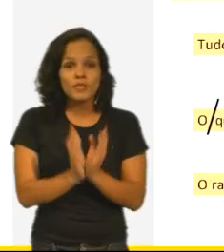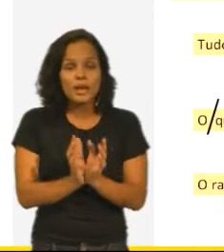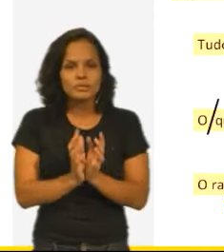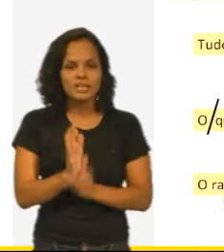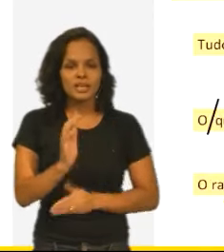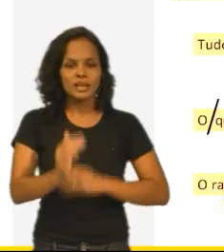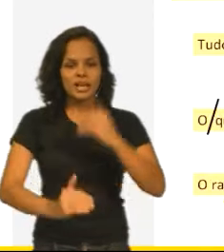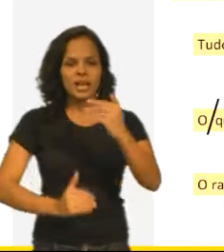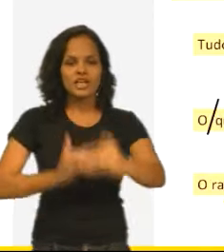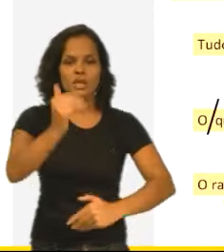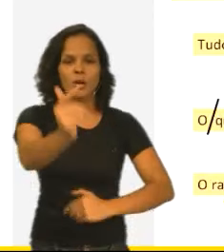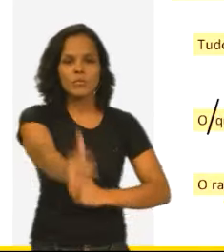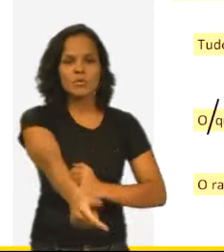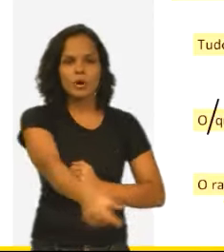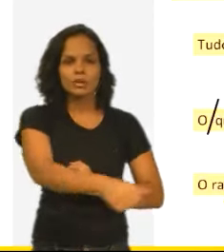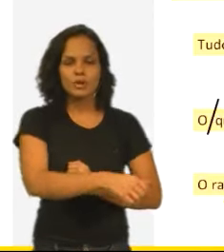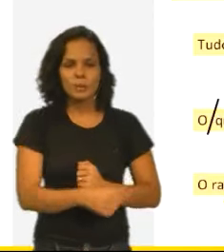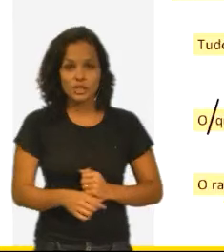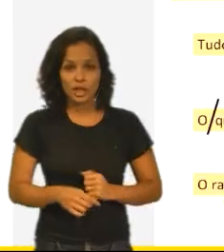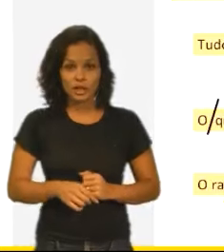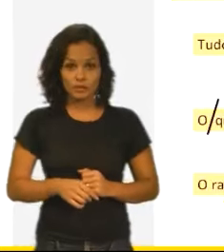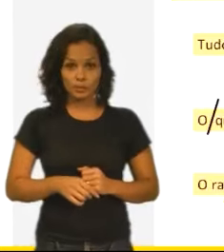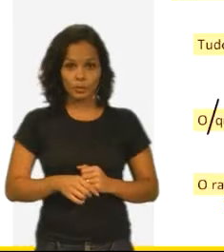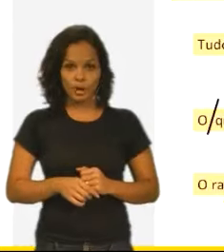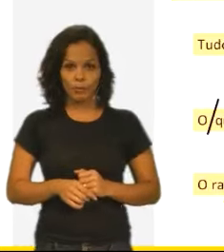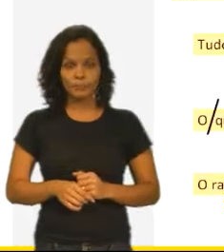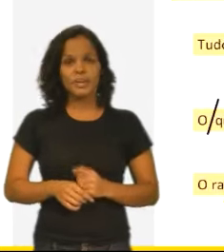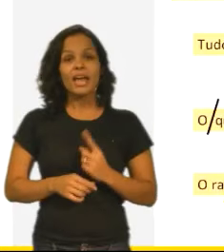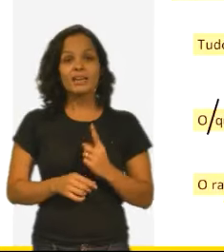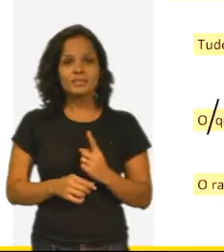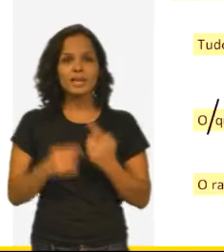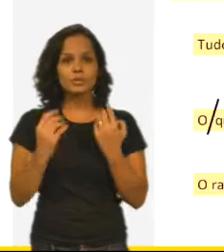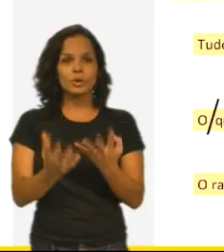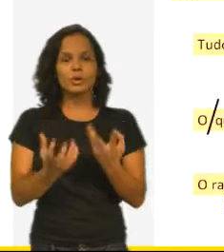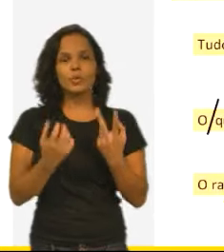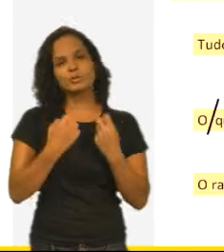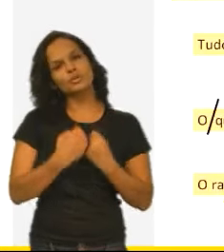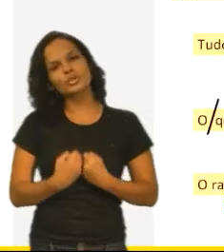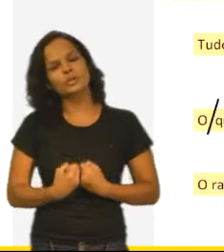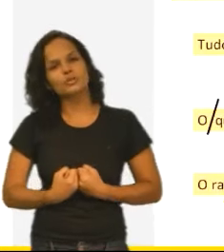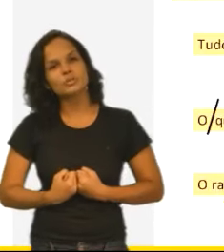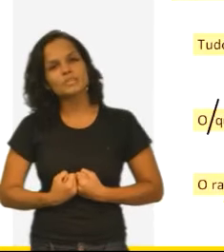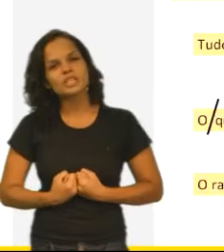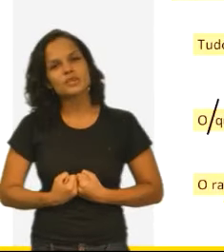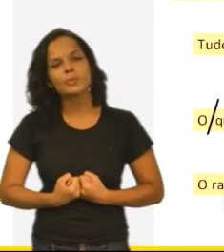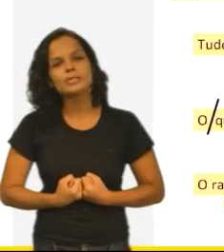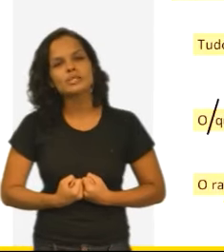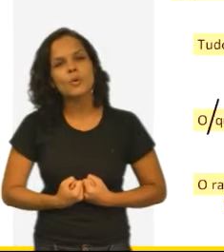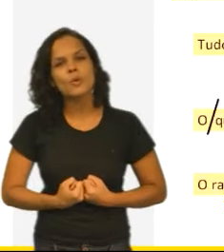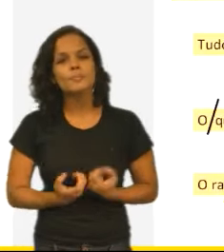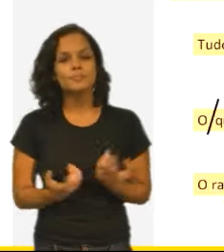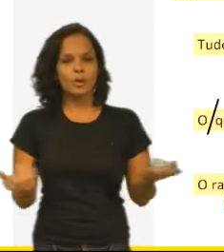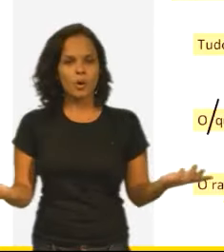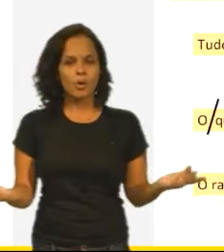verbo ser, em geral, concorda com o predicativo plural, exceto quando o sujeito é um substantivo pessoa ou